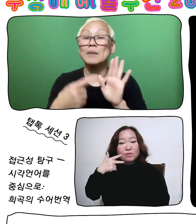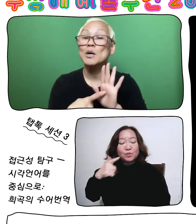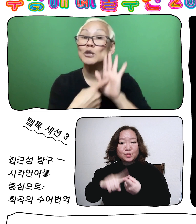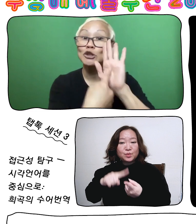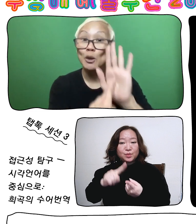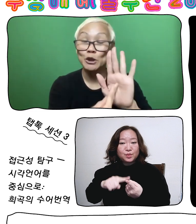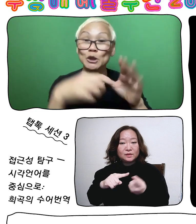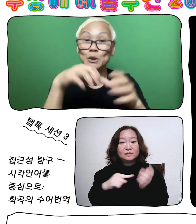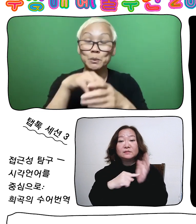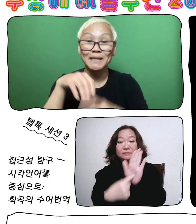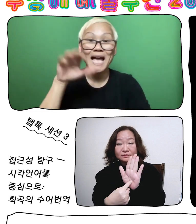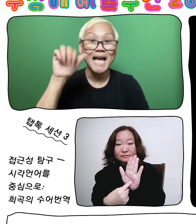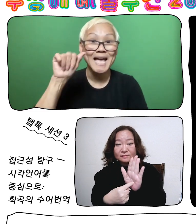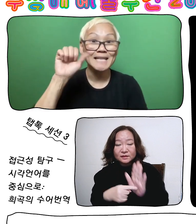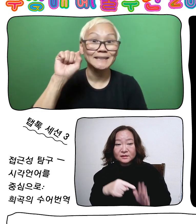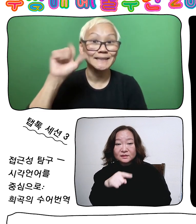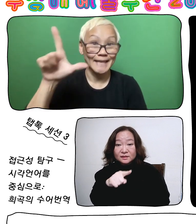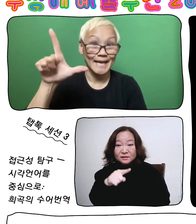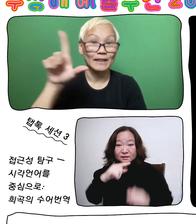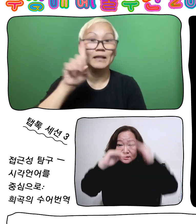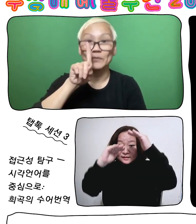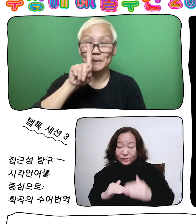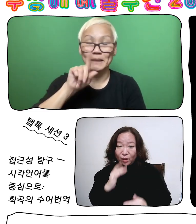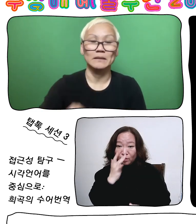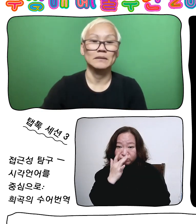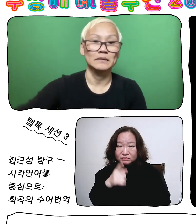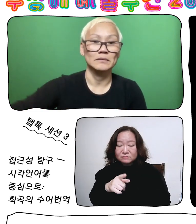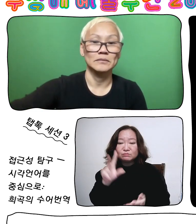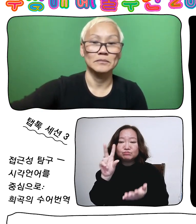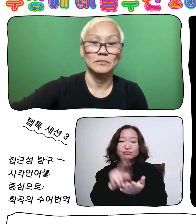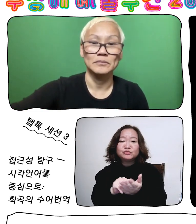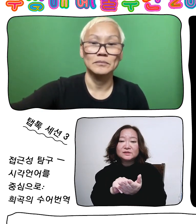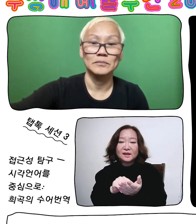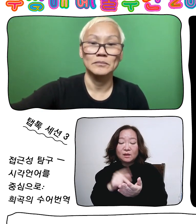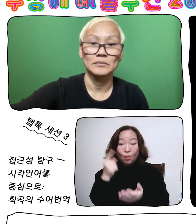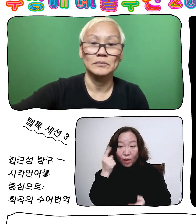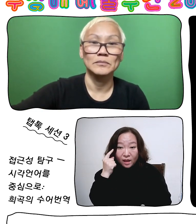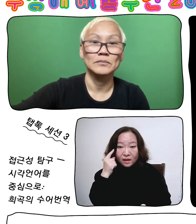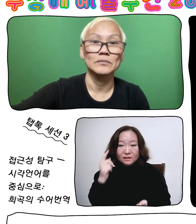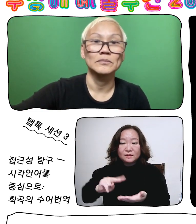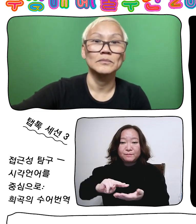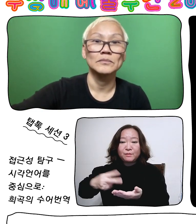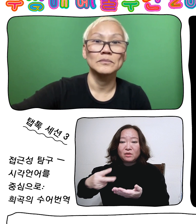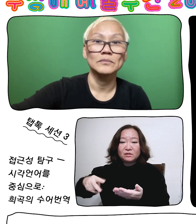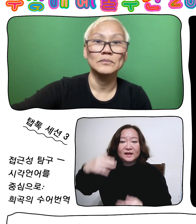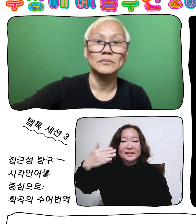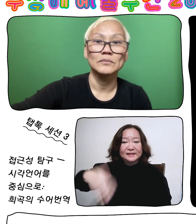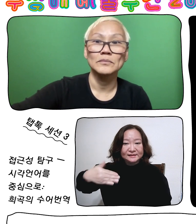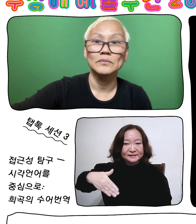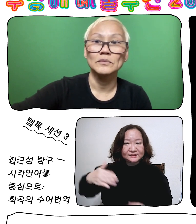어려우실 텐데요. 그 이유는 바로 완전하게 번역된 ASL이 아니기 때문입니다.